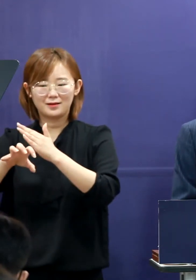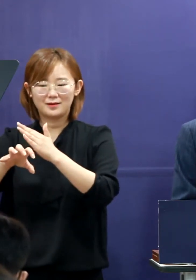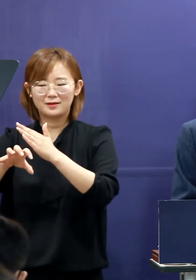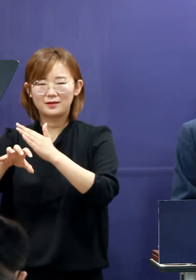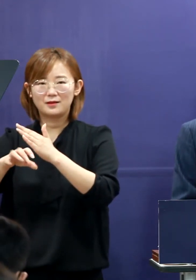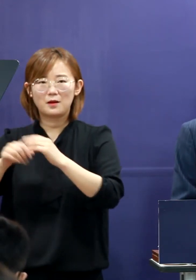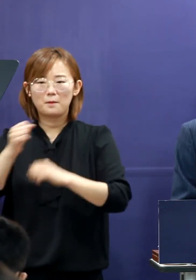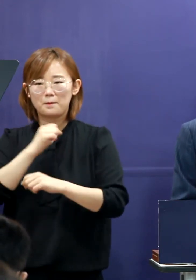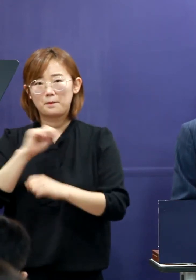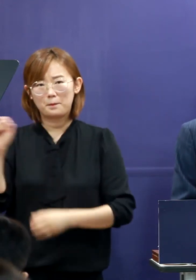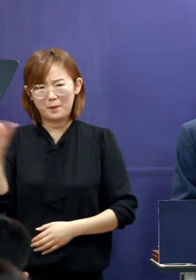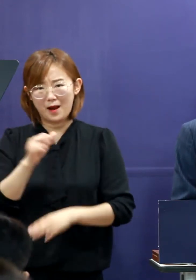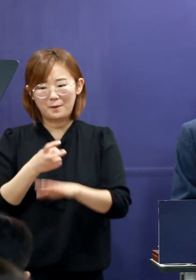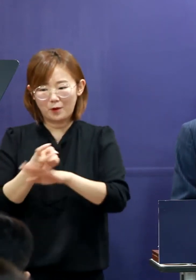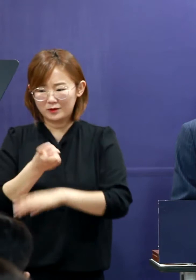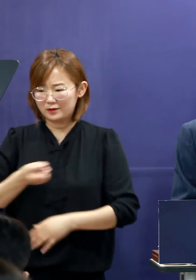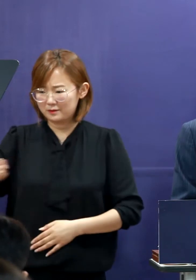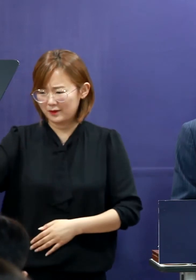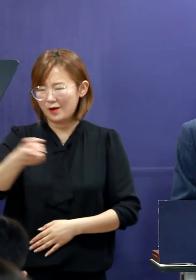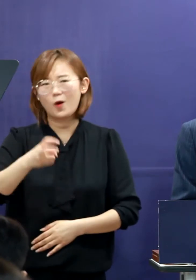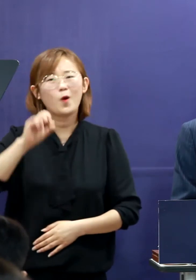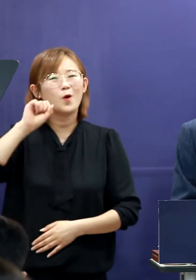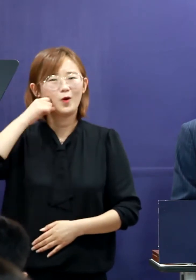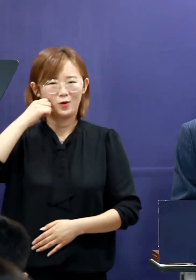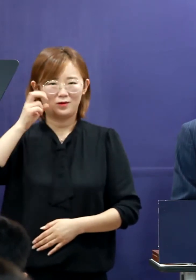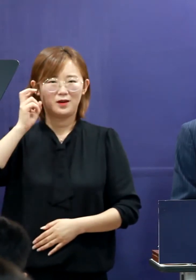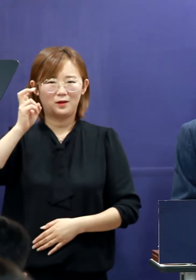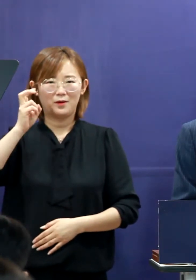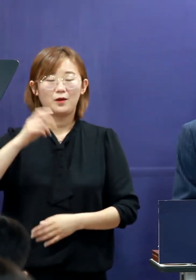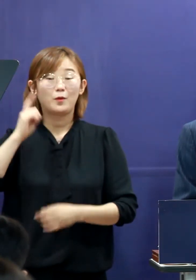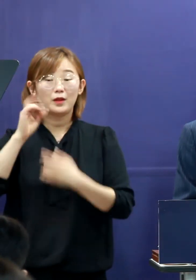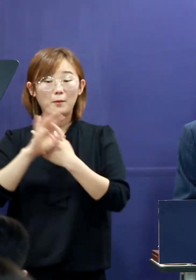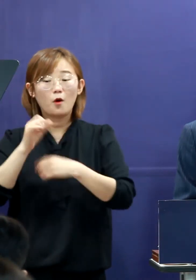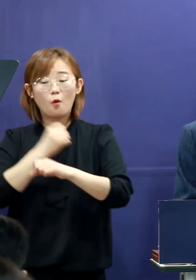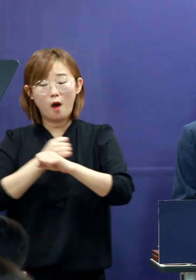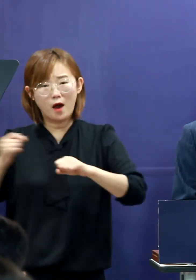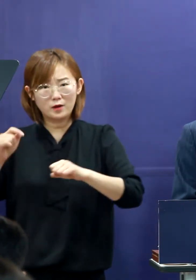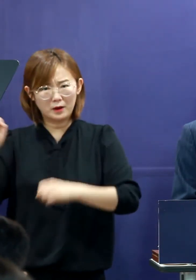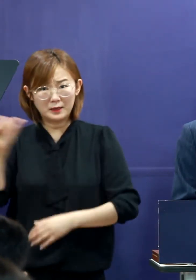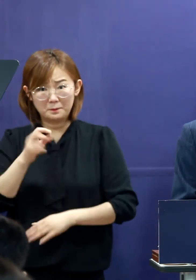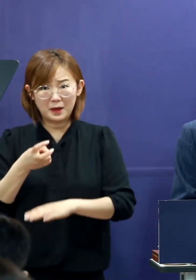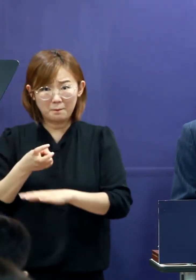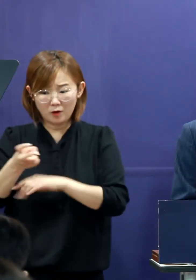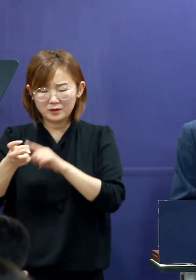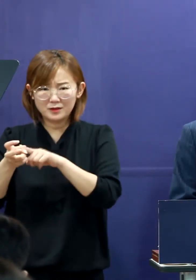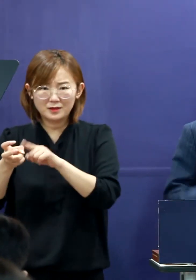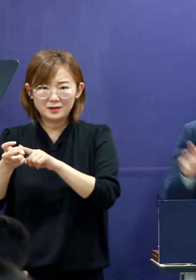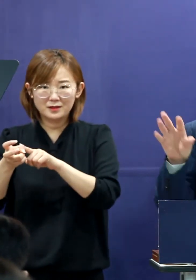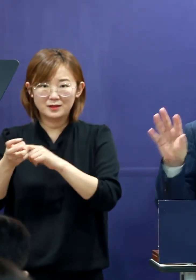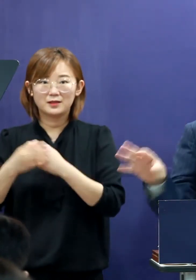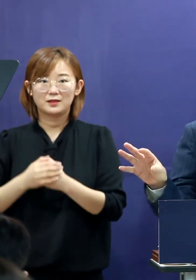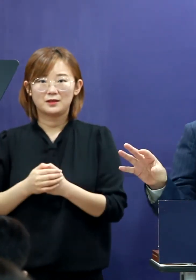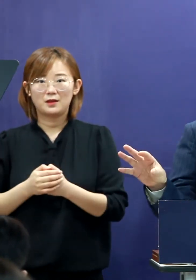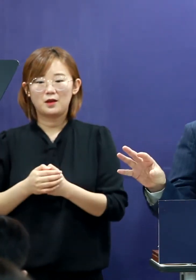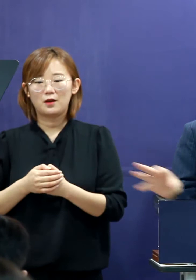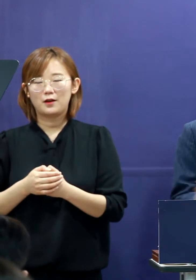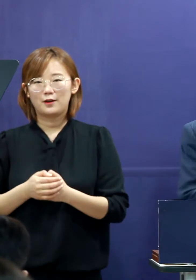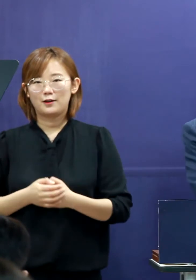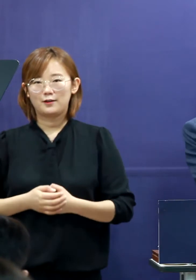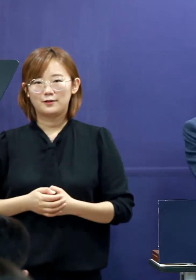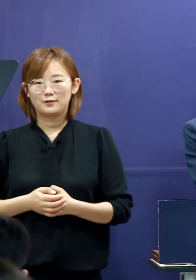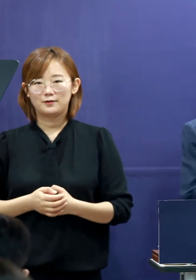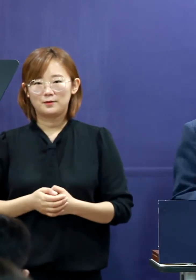것은 현실적으로 좀 어려울 겁니다. 왜냐하면 광역버스라는 개념 자체가 교통량이 많은